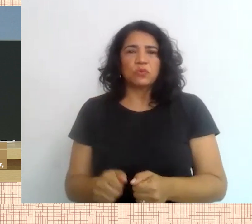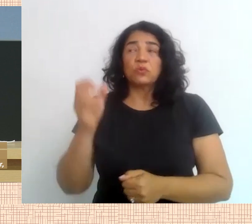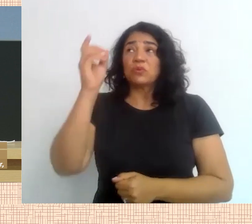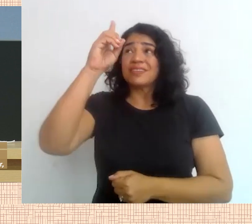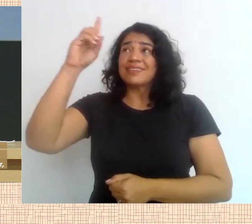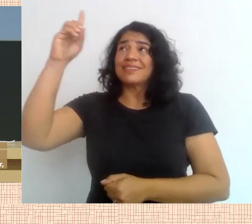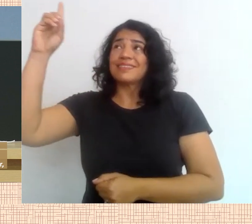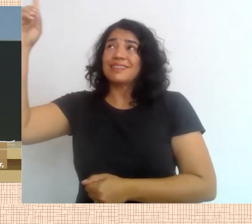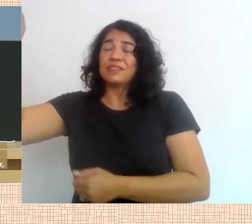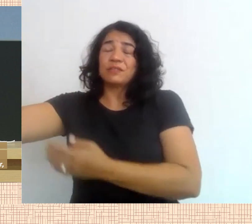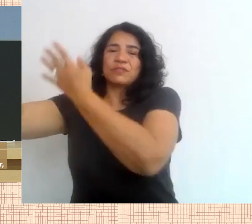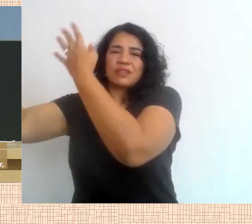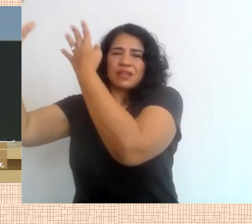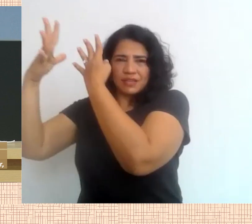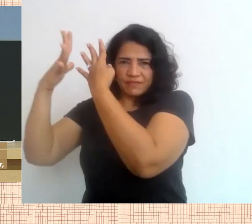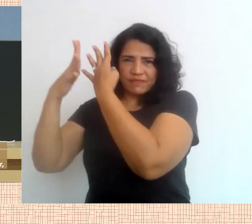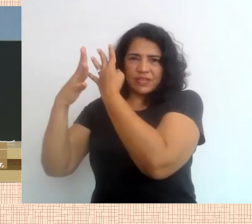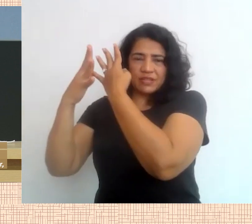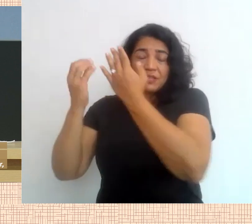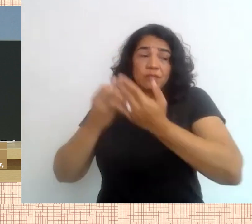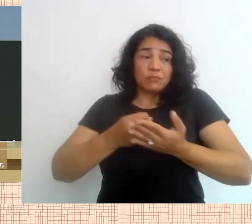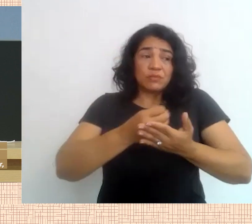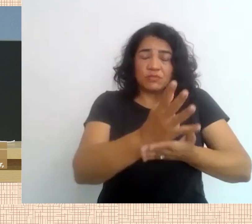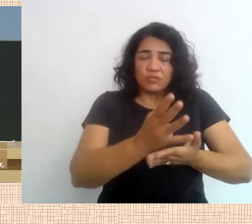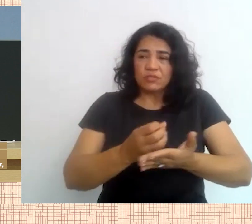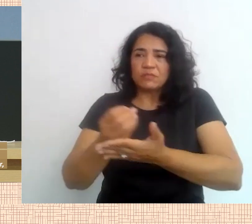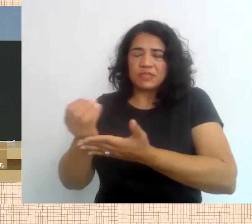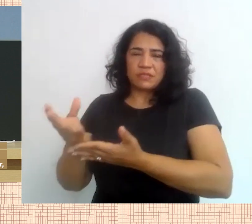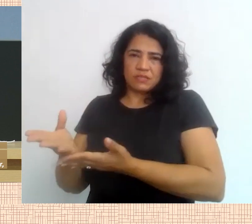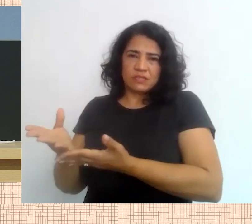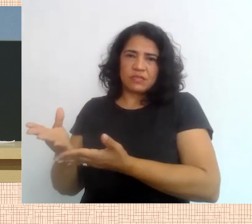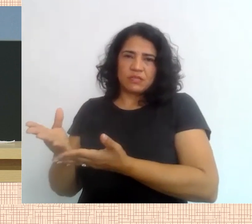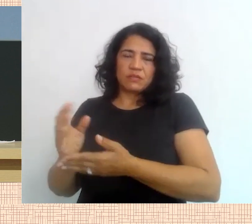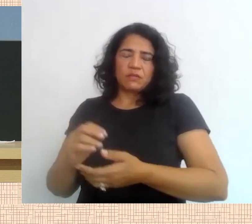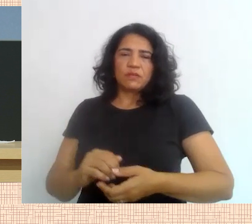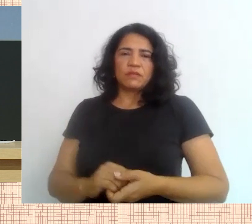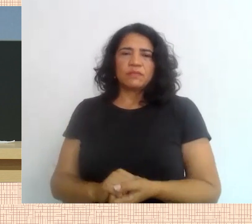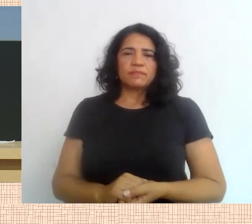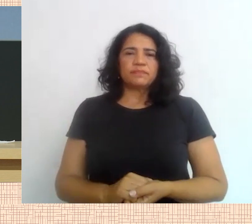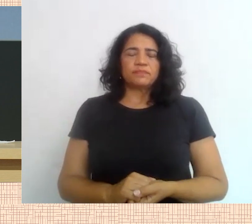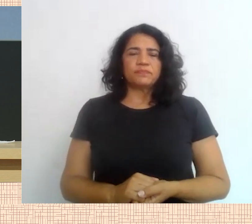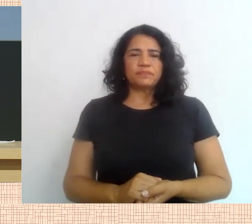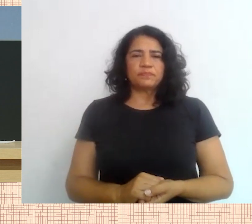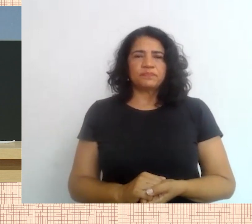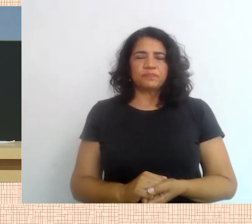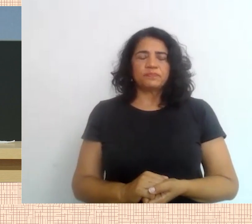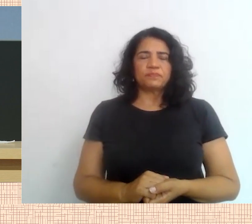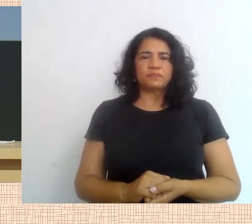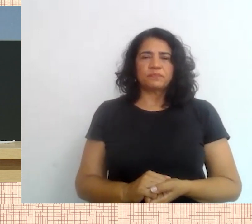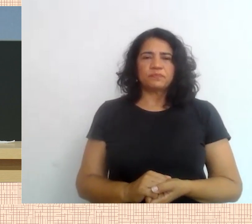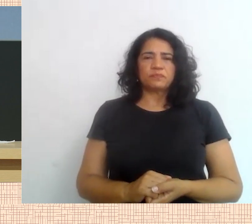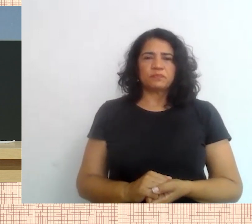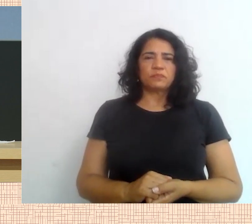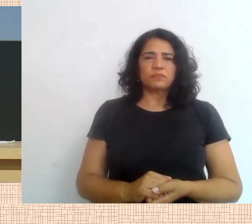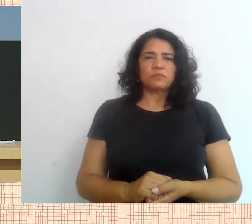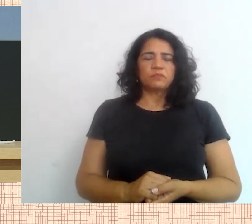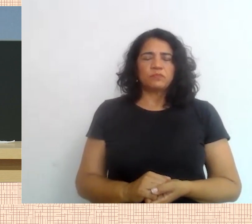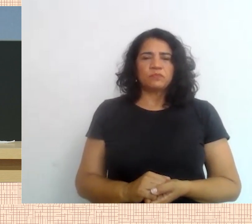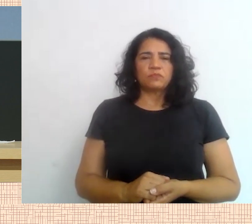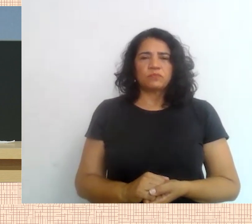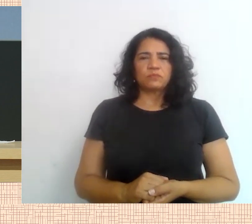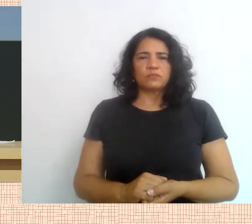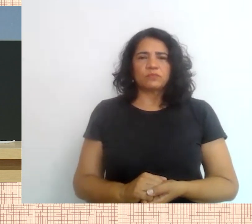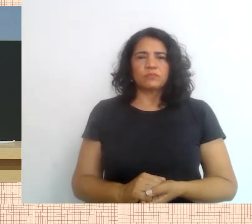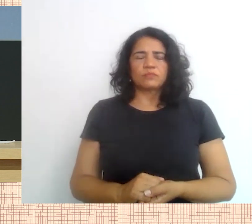isso faz, irmãos, tudo isso é segundo o propósito eterno que Deus já estabeleceu em Cristo Jesus já na eternidade